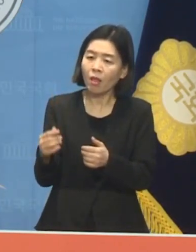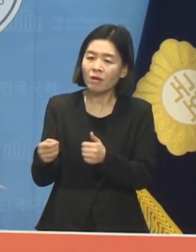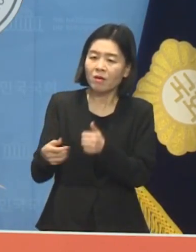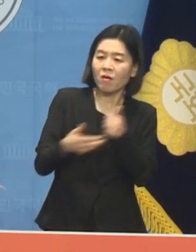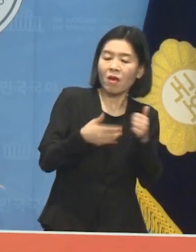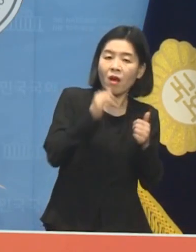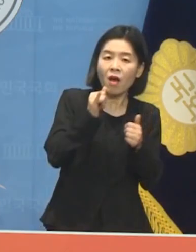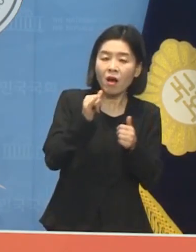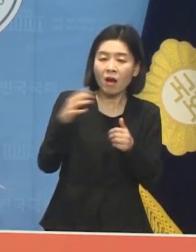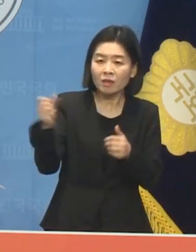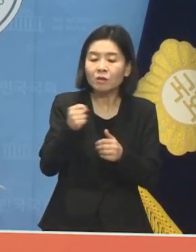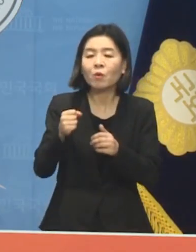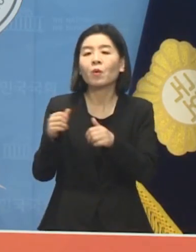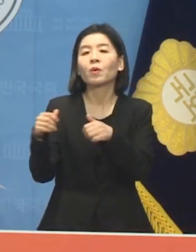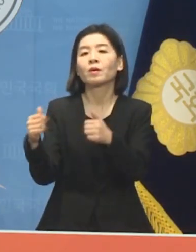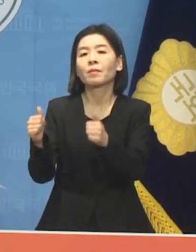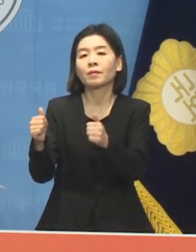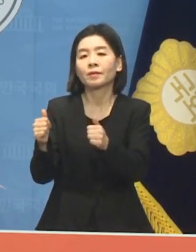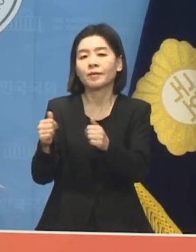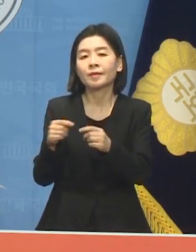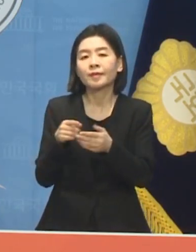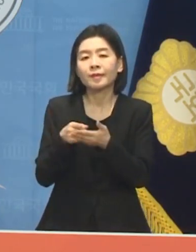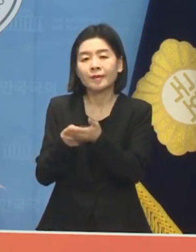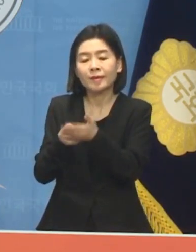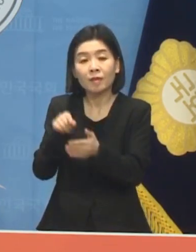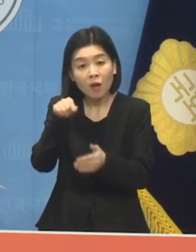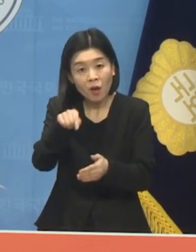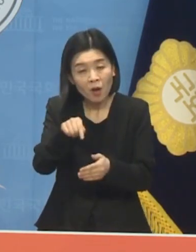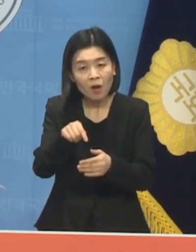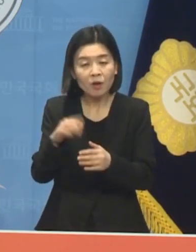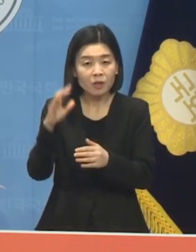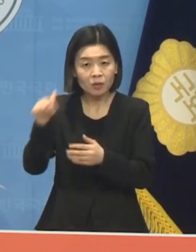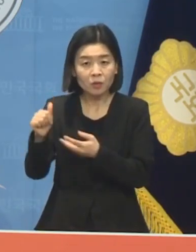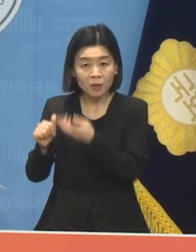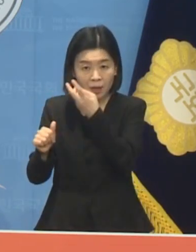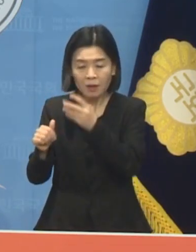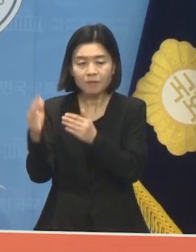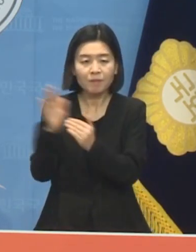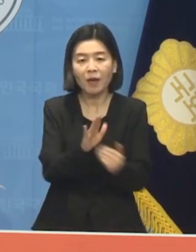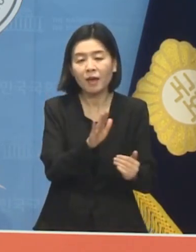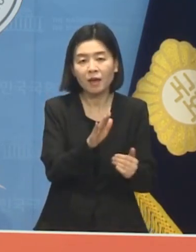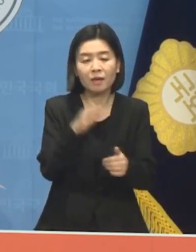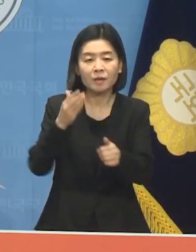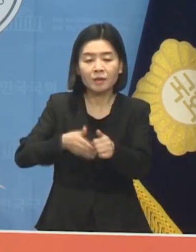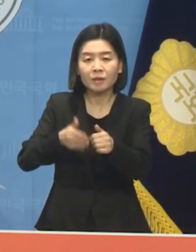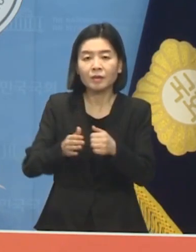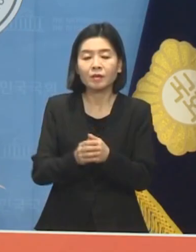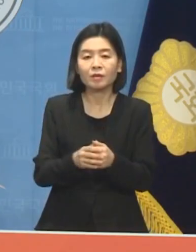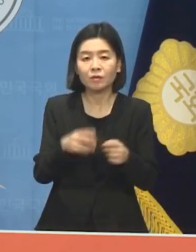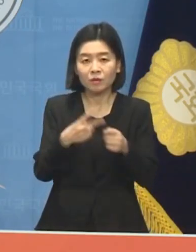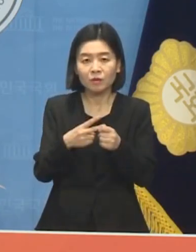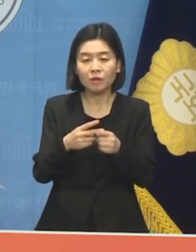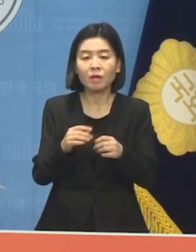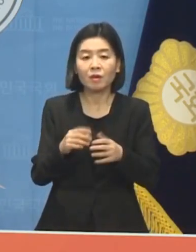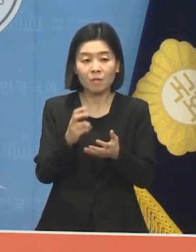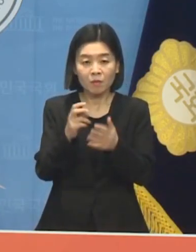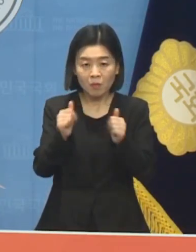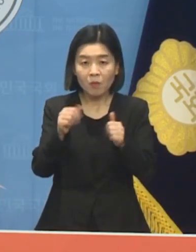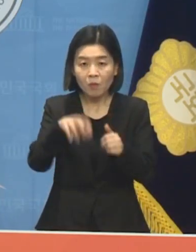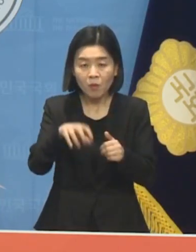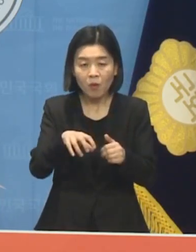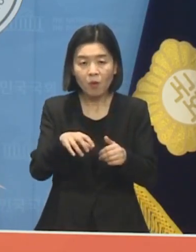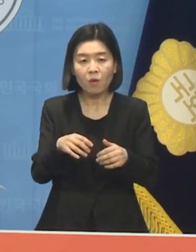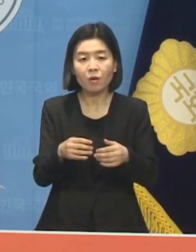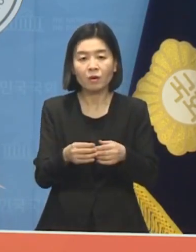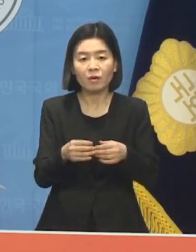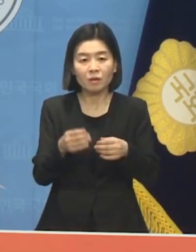있는 대통령 탄핵 소추권을 즉각 각하하라. 둘째, 법원은 포퓰리즘에 편성한 새로운